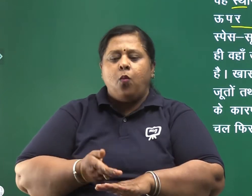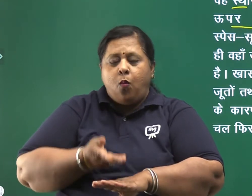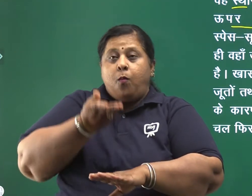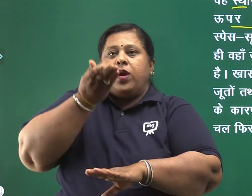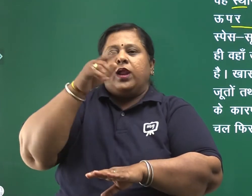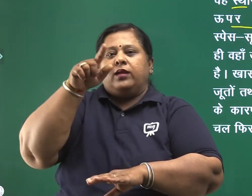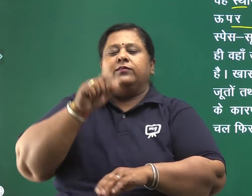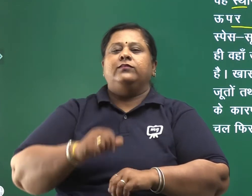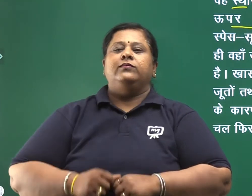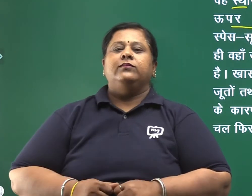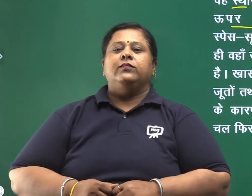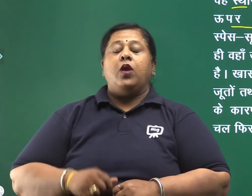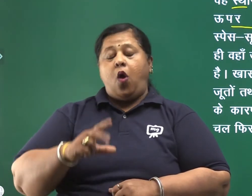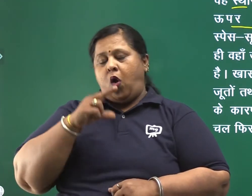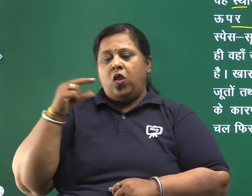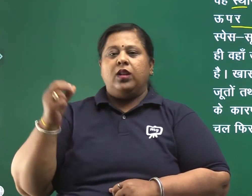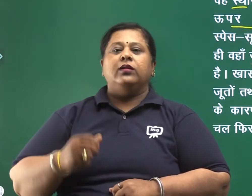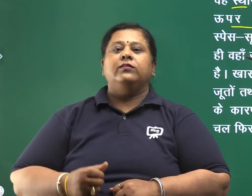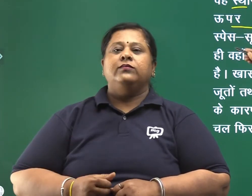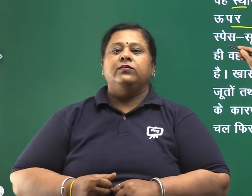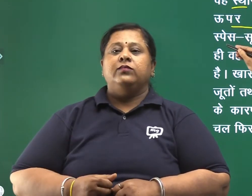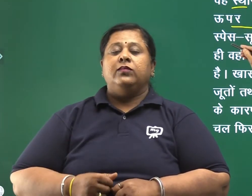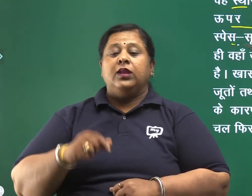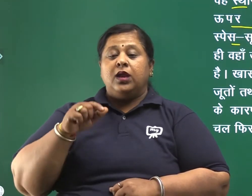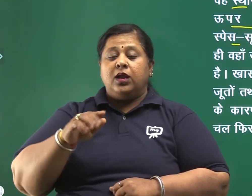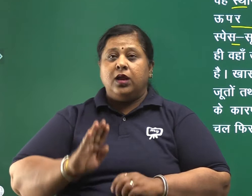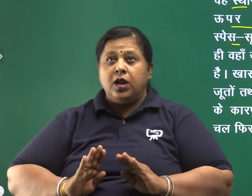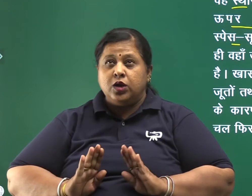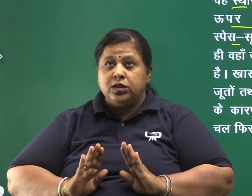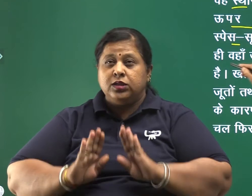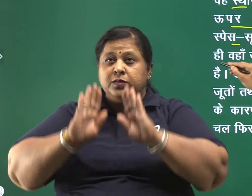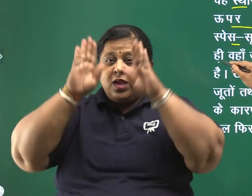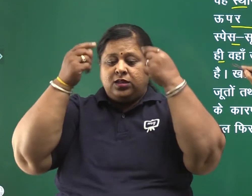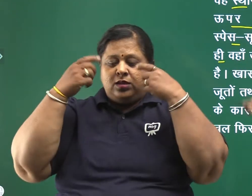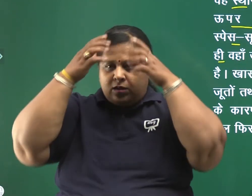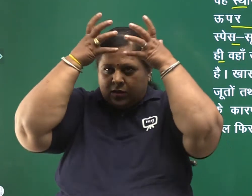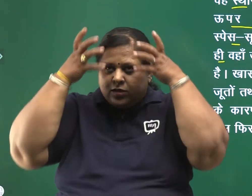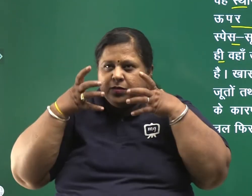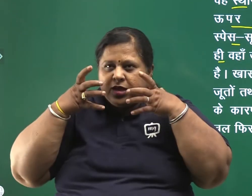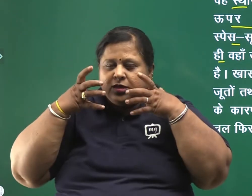ऊपर है और स्पेस सूट पहनकर ही